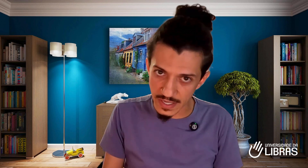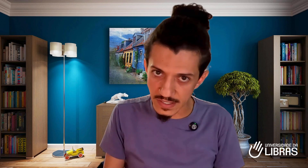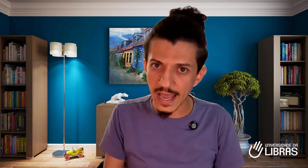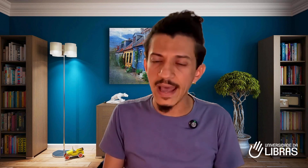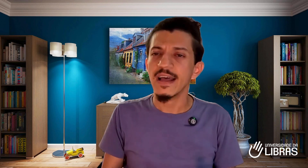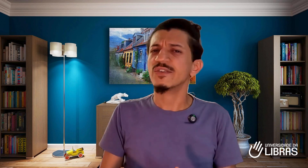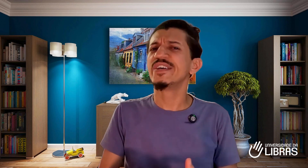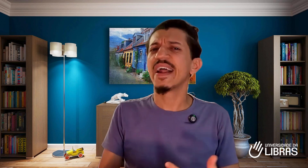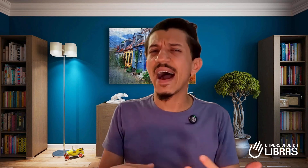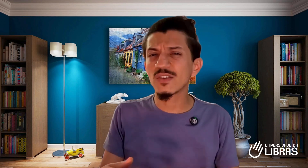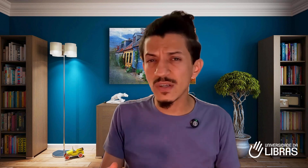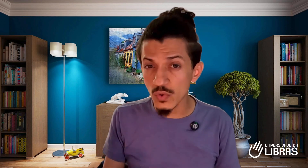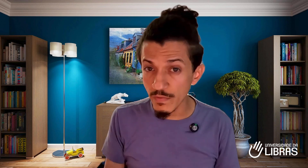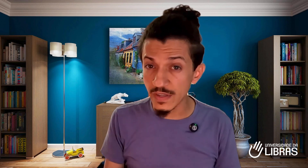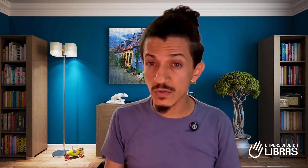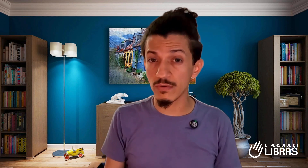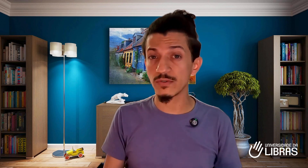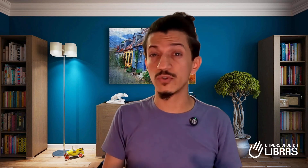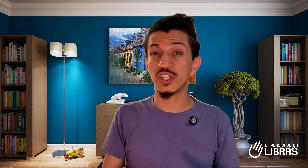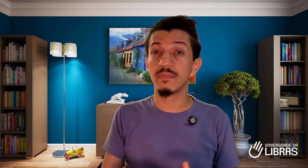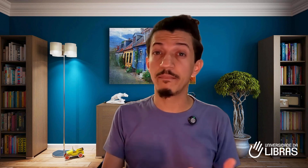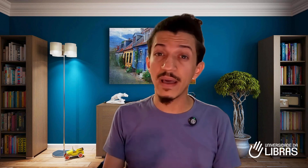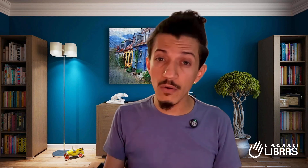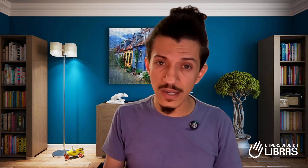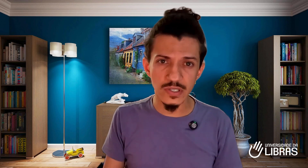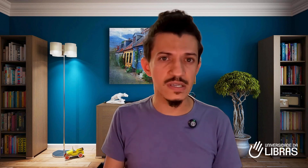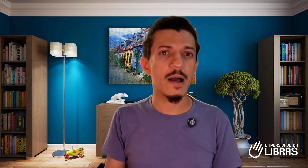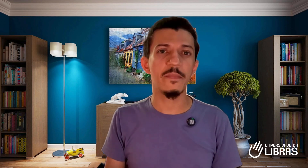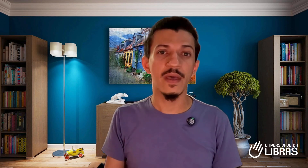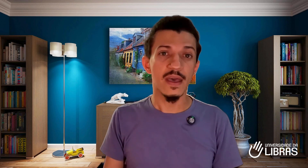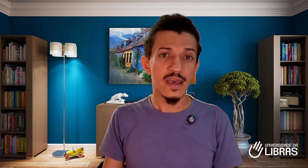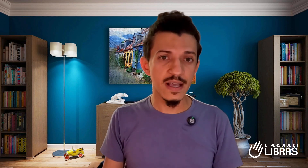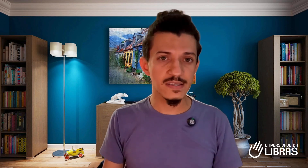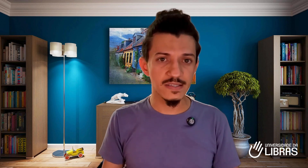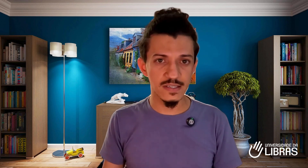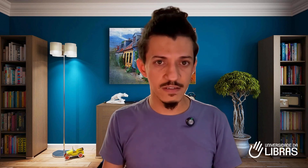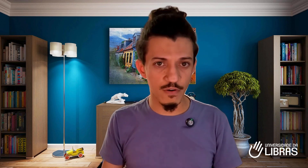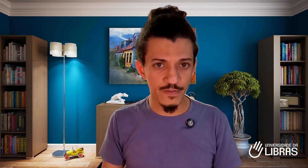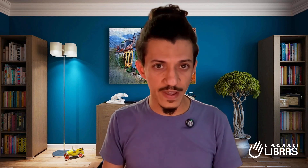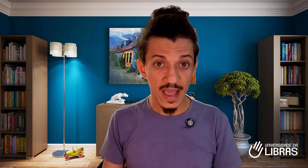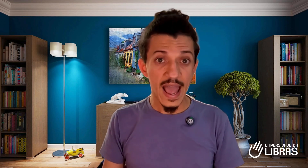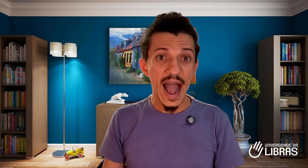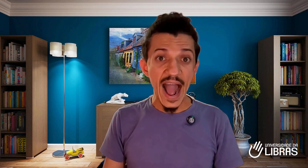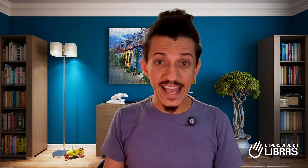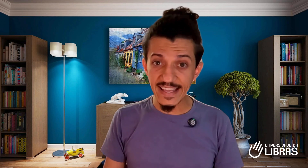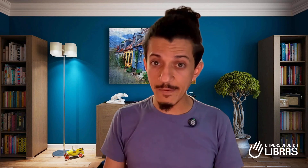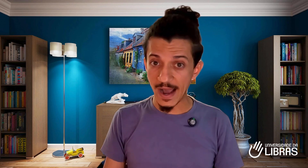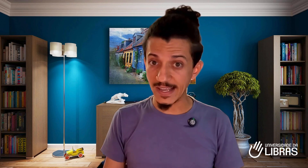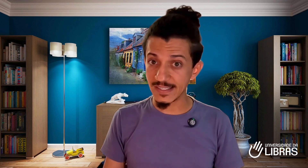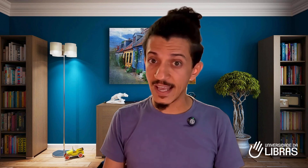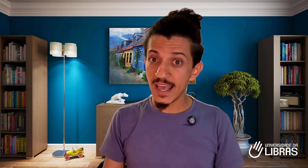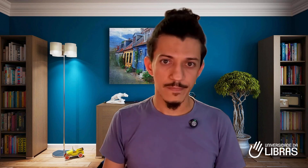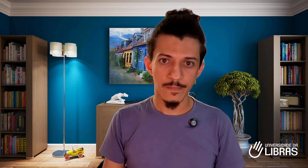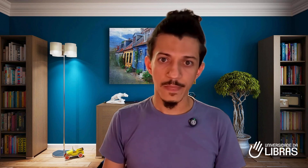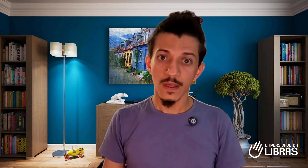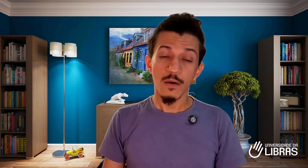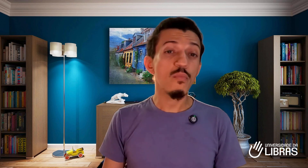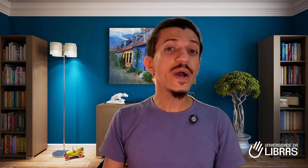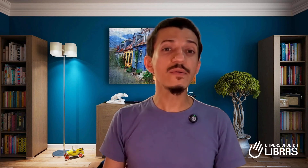quiser, tirar suas dúvidas com o nosso time pelo WhatsApp e assim se desenvolver ainda mais. E muitos